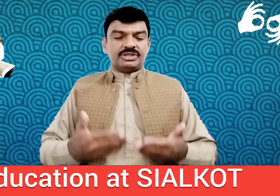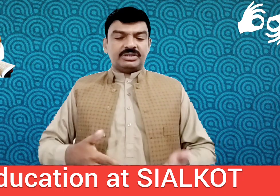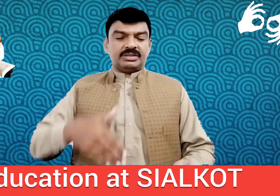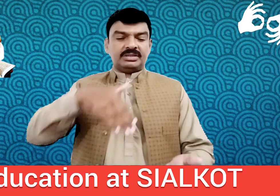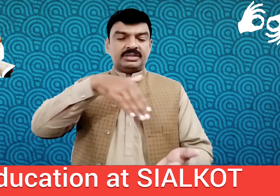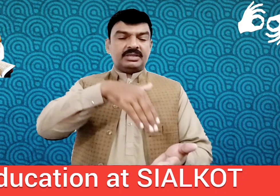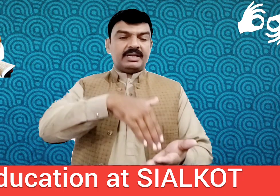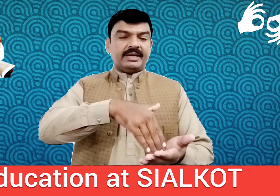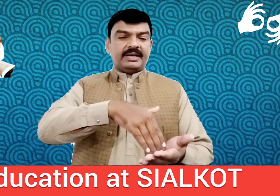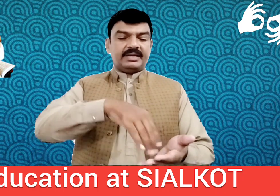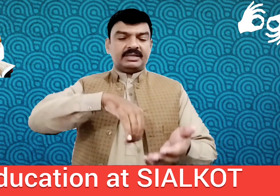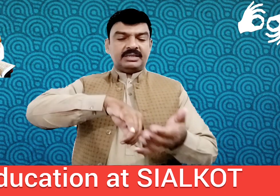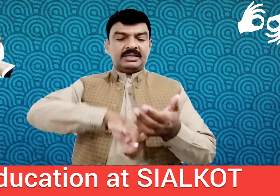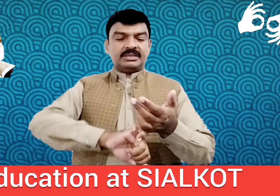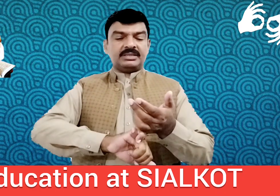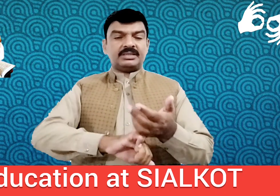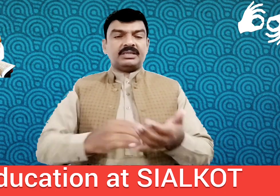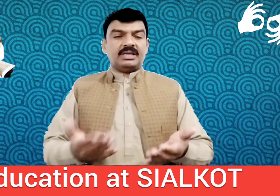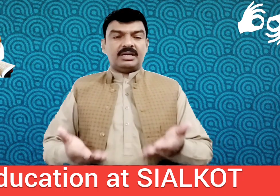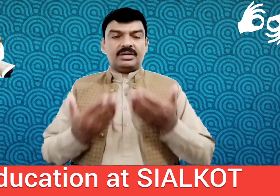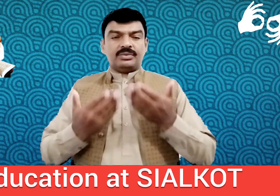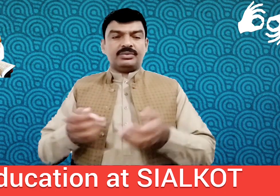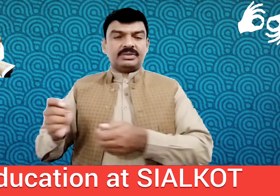education at SIALKOT.